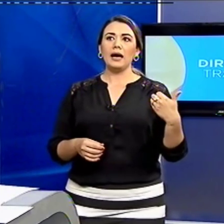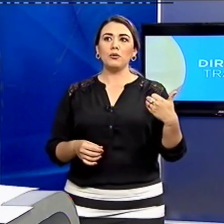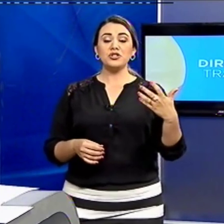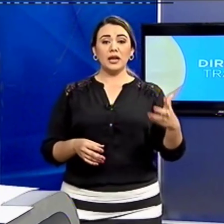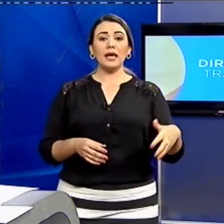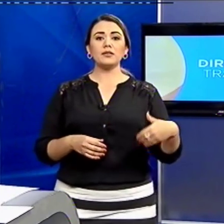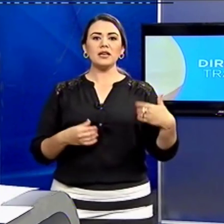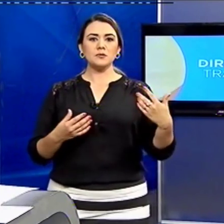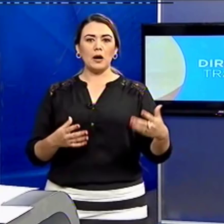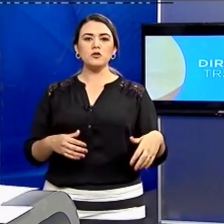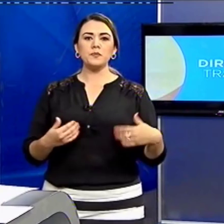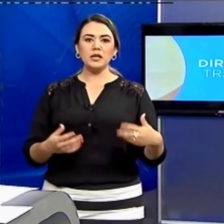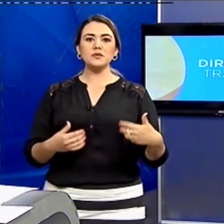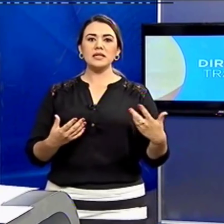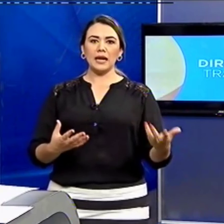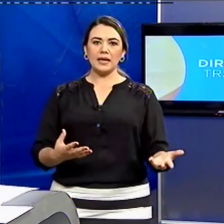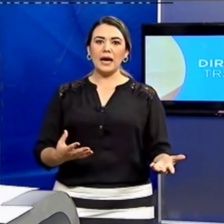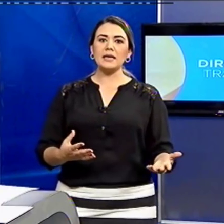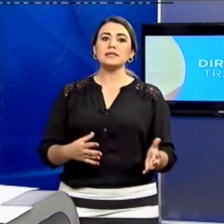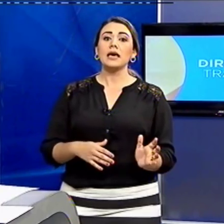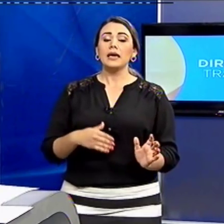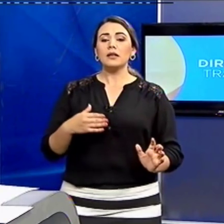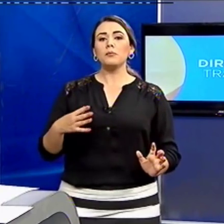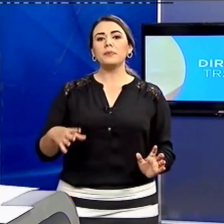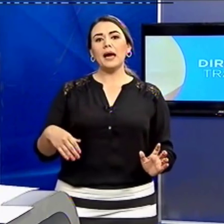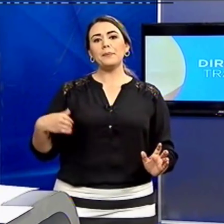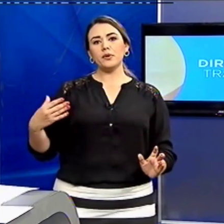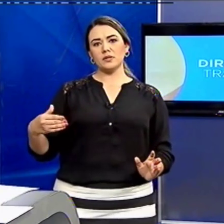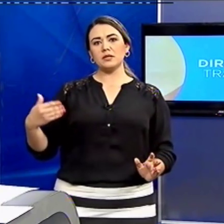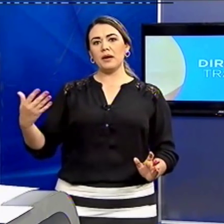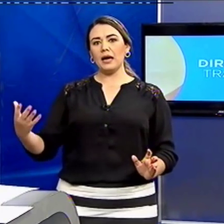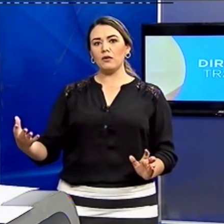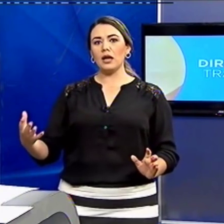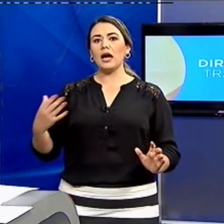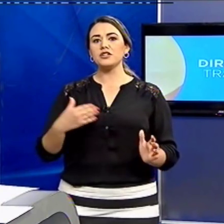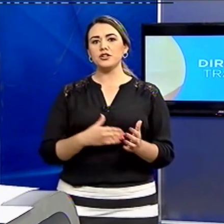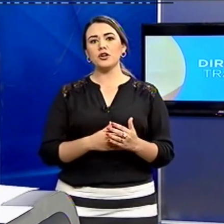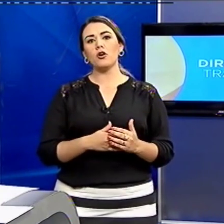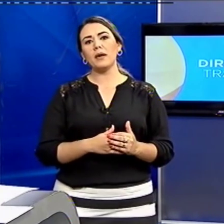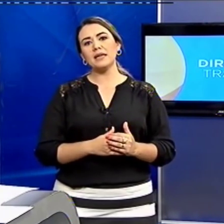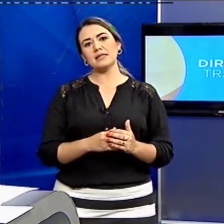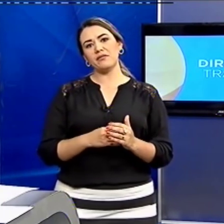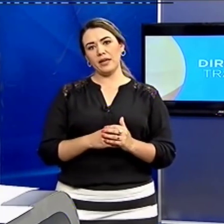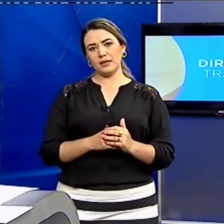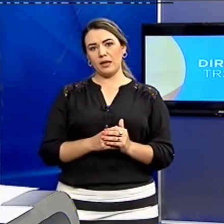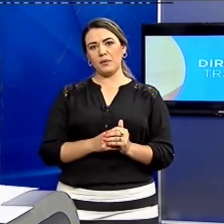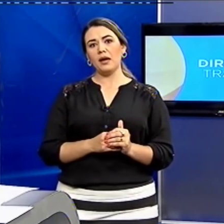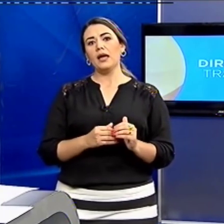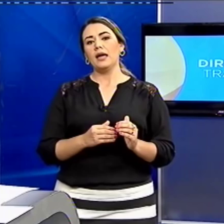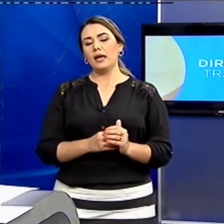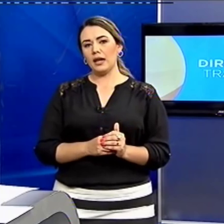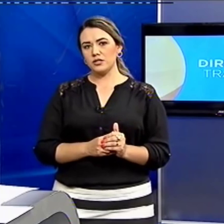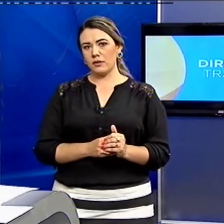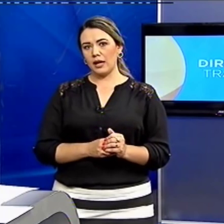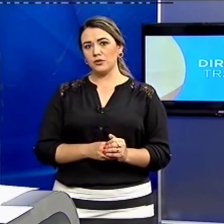o direito aos pisos salariais. Então, para a próxima aula, a gente começa a ver tema relacionado